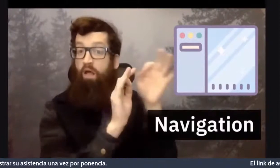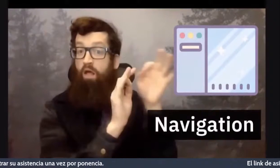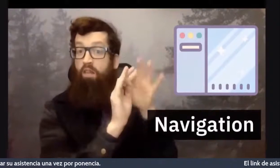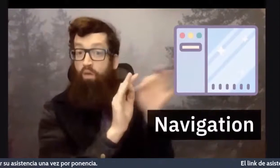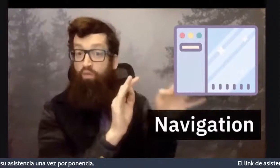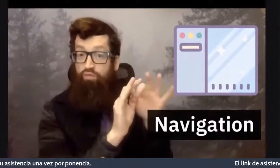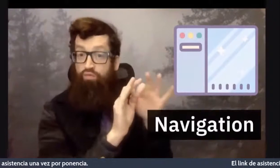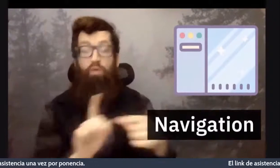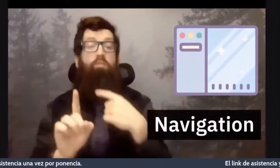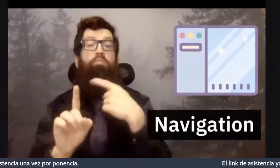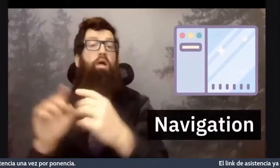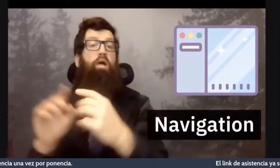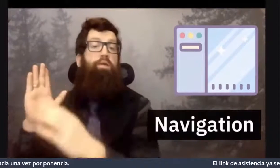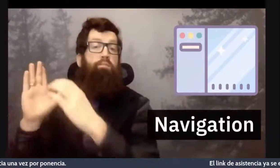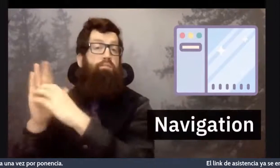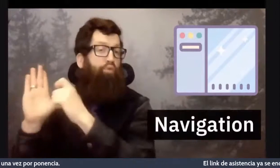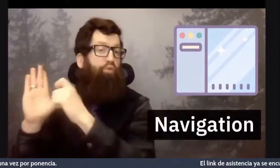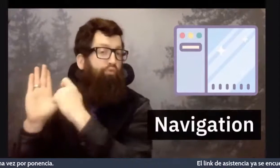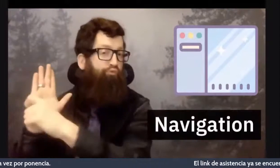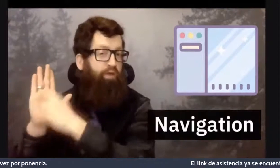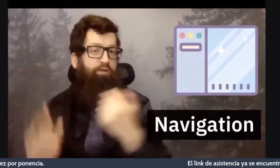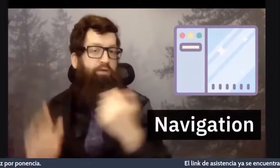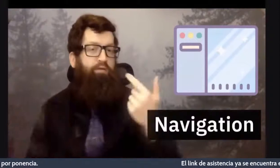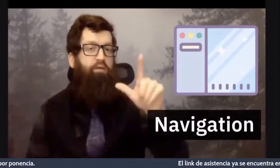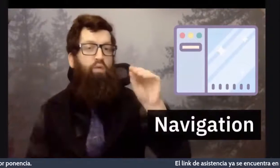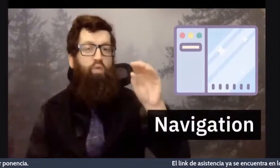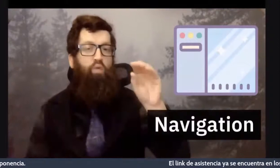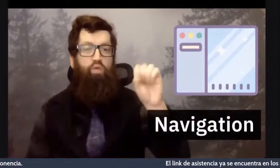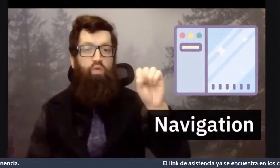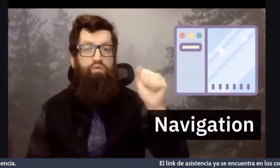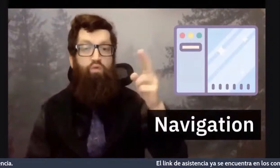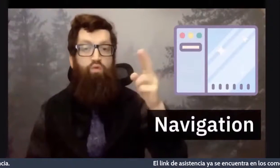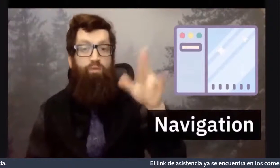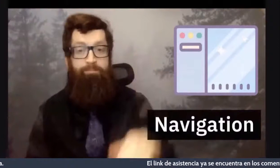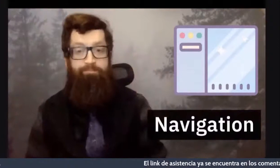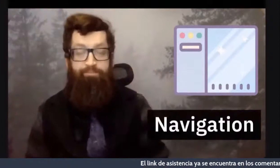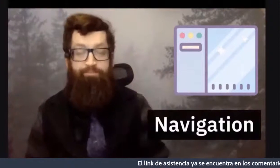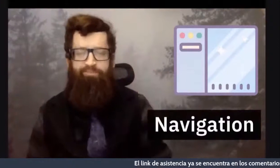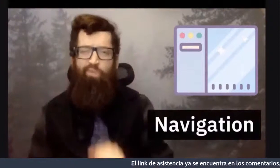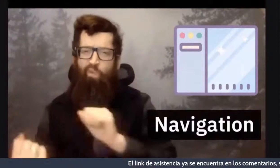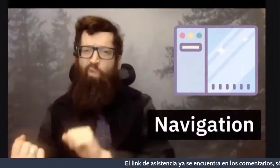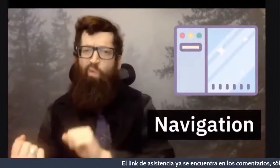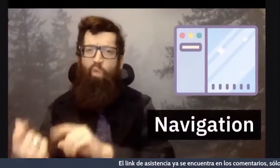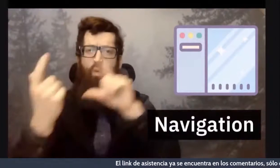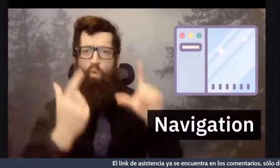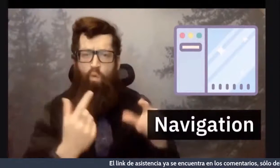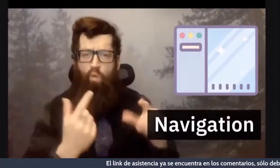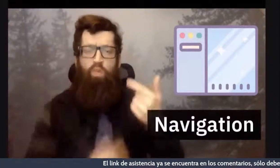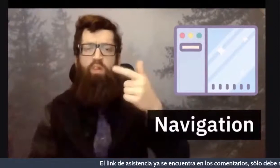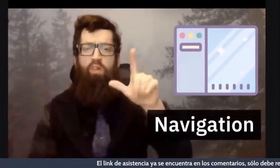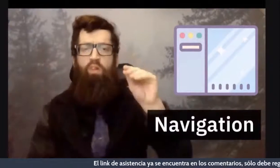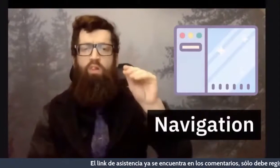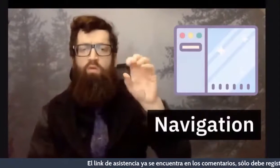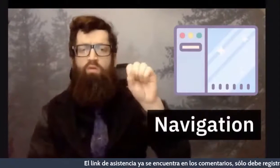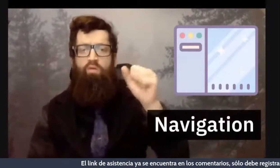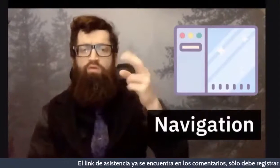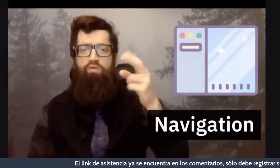El glosario y las palabras clave deben tener funciones para apoyar los dos idiomas